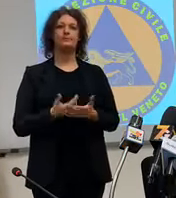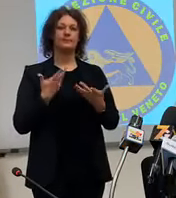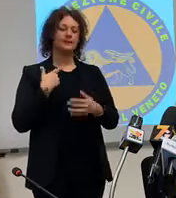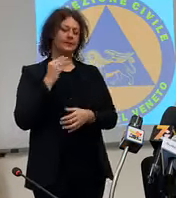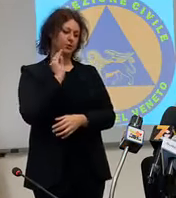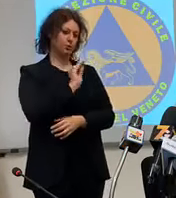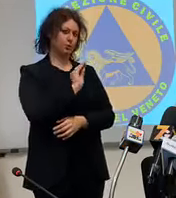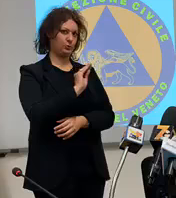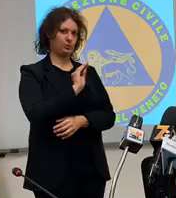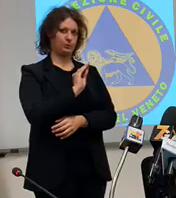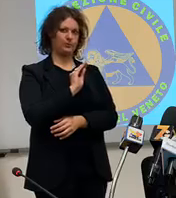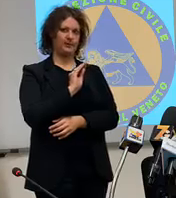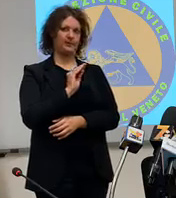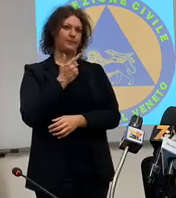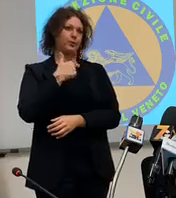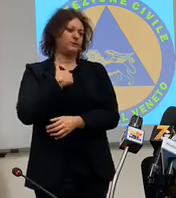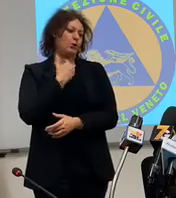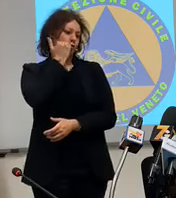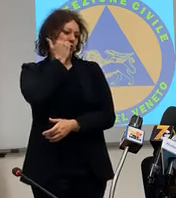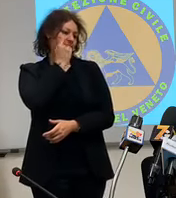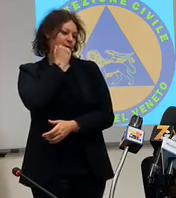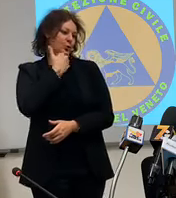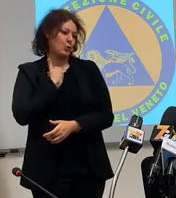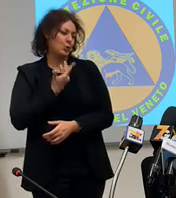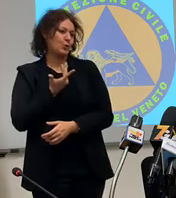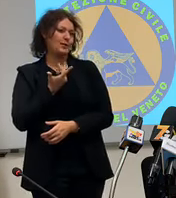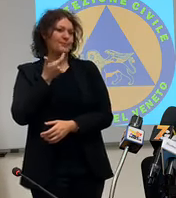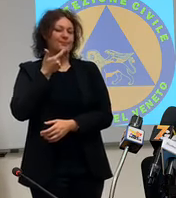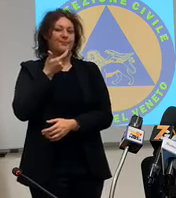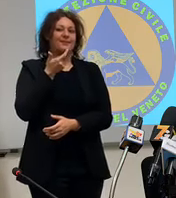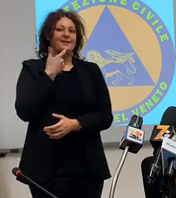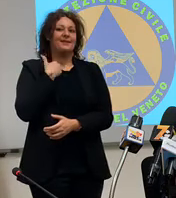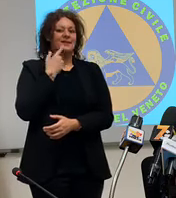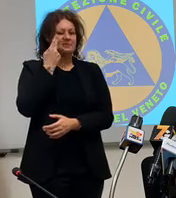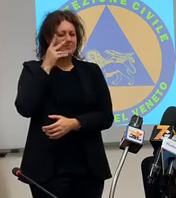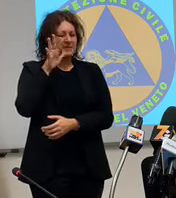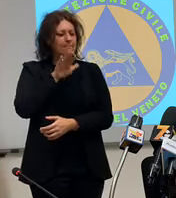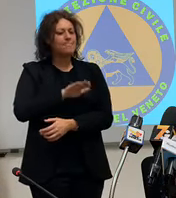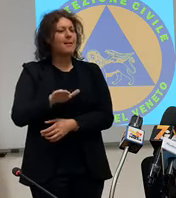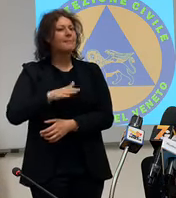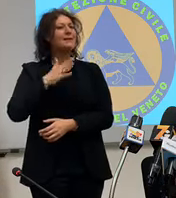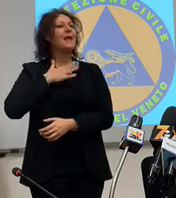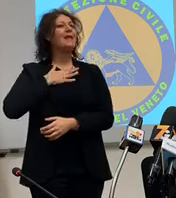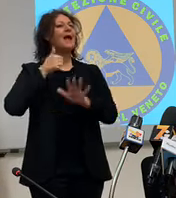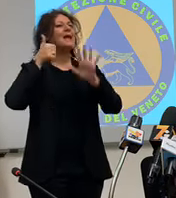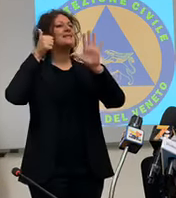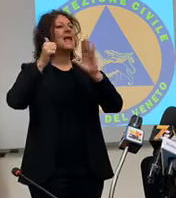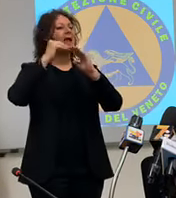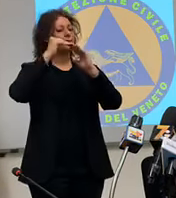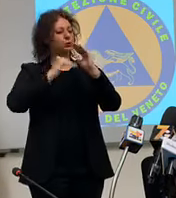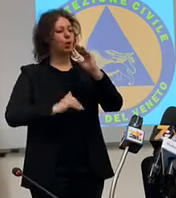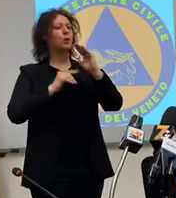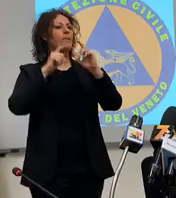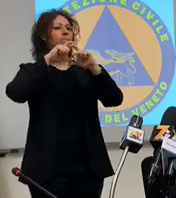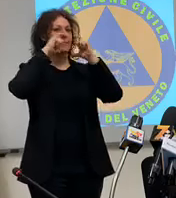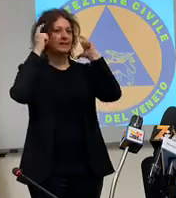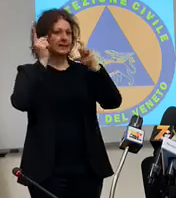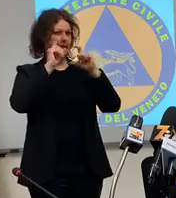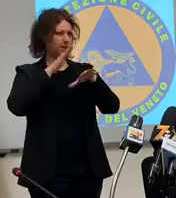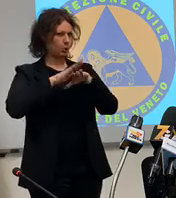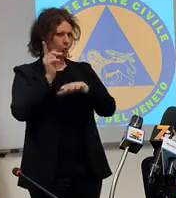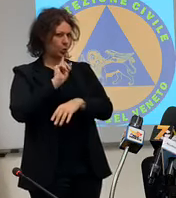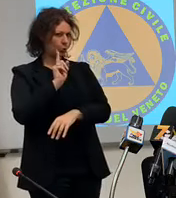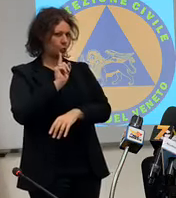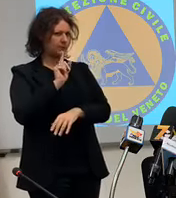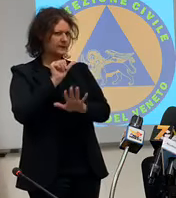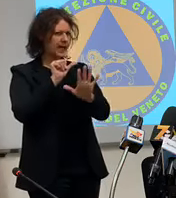le chiedo velocemente da genitore Non solo Insomma vedere i bimbi Credo intorno ai 6 anni possono non mettere la mascherina o sotto i quattro Non